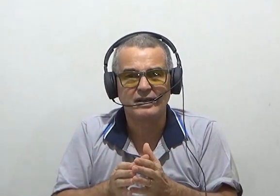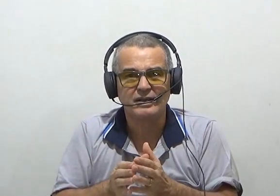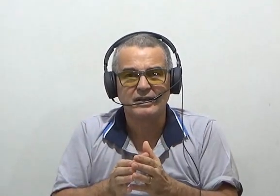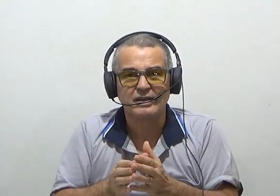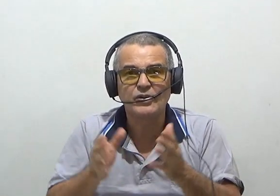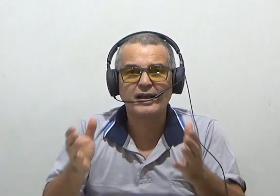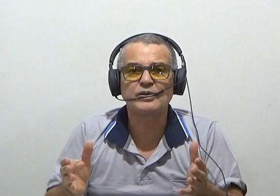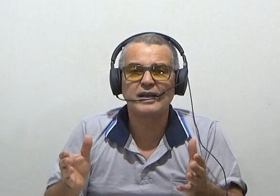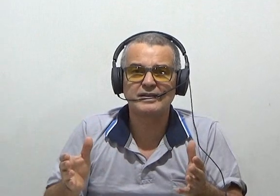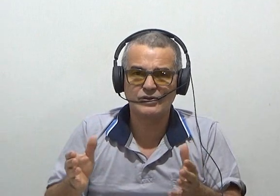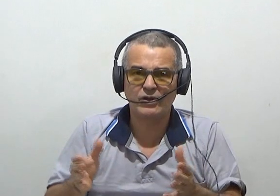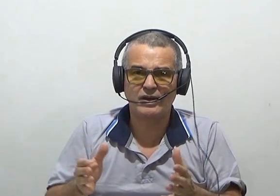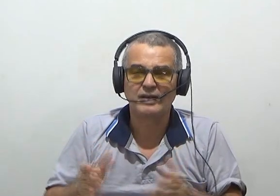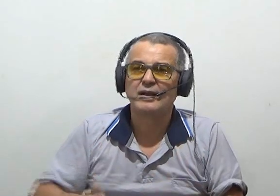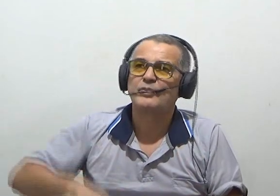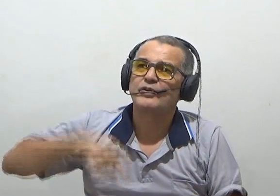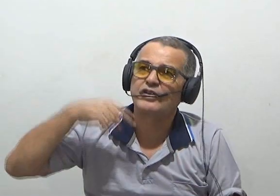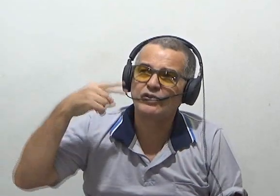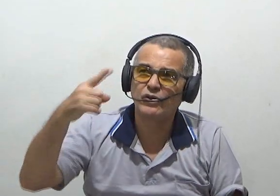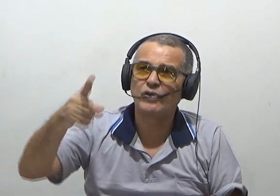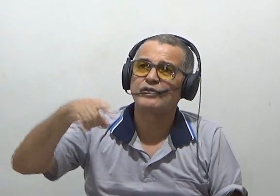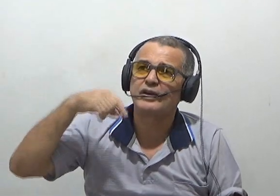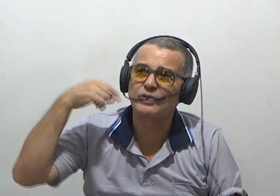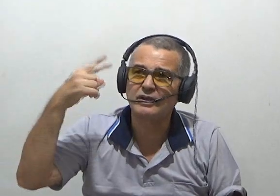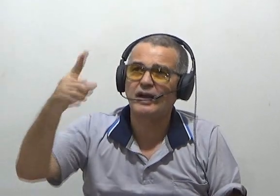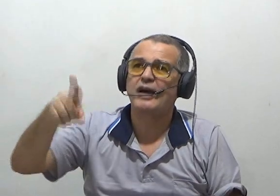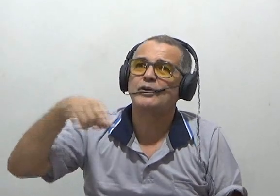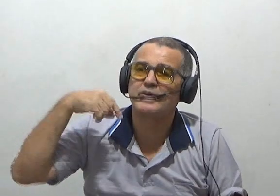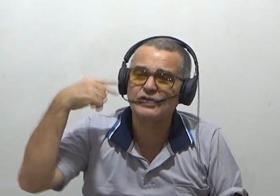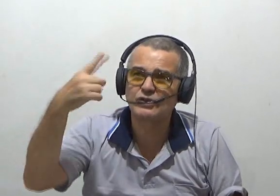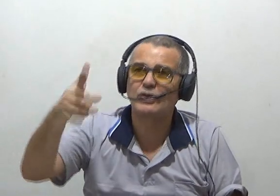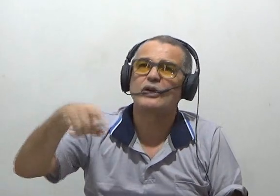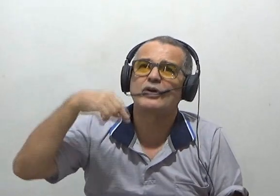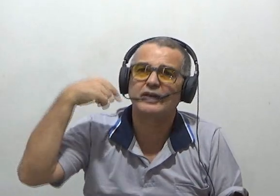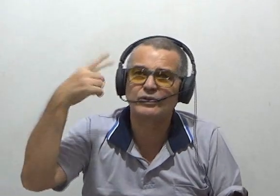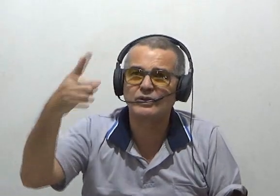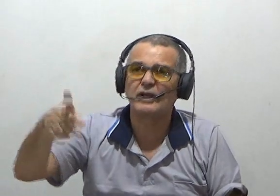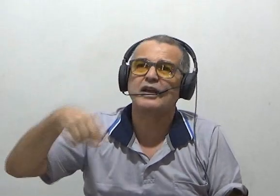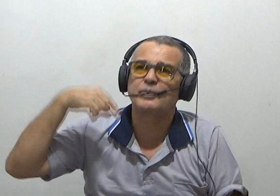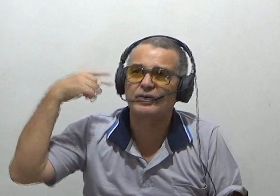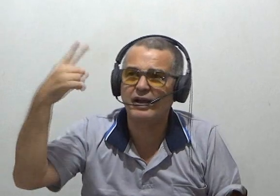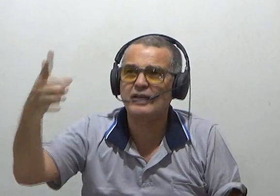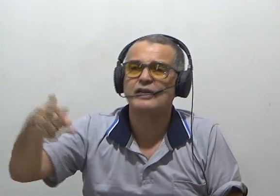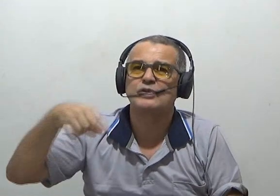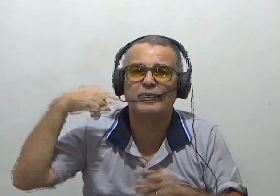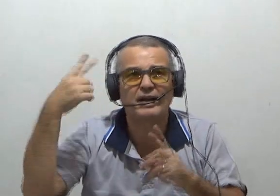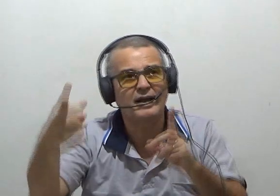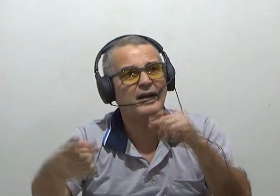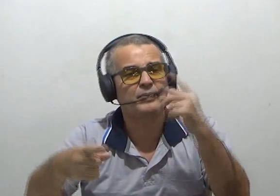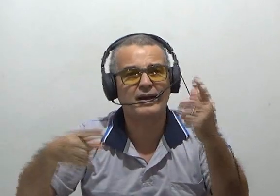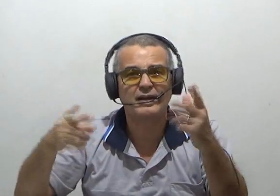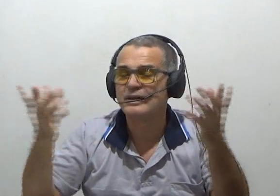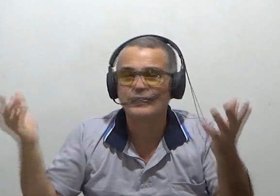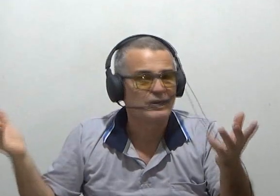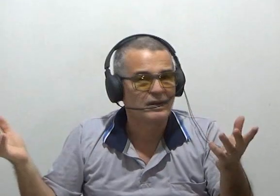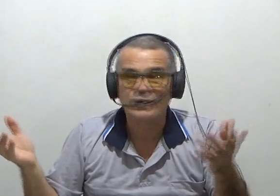Resumir. E o que é que acontece na escola? O professor vai contar uma história do tempo, da isso e para cá